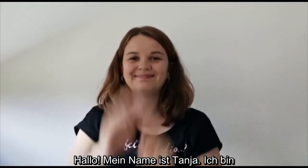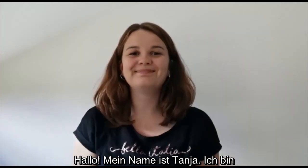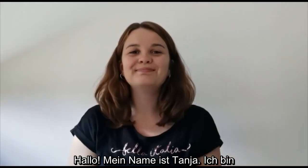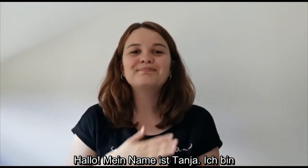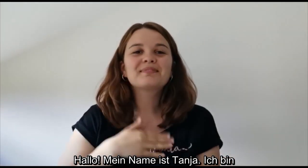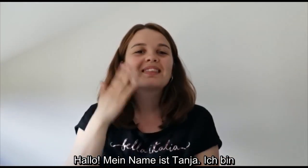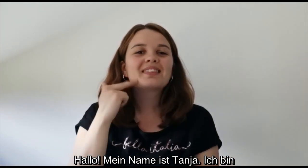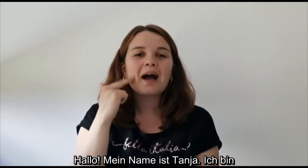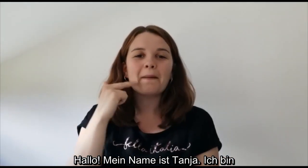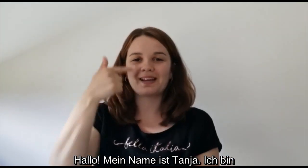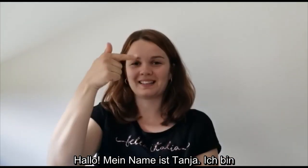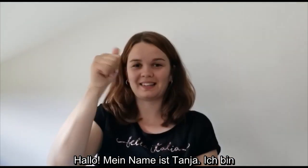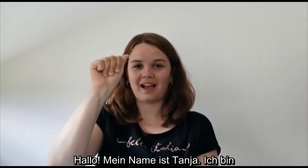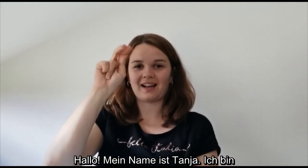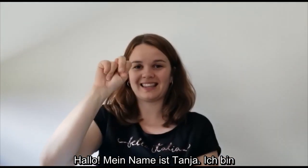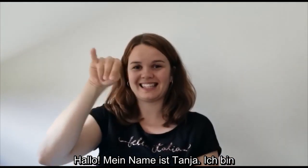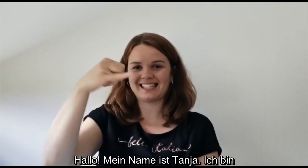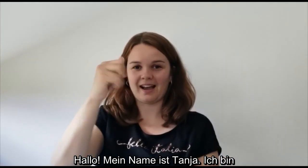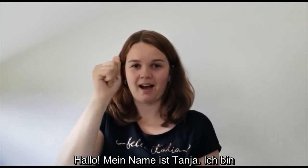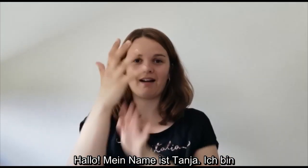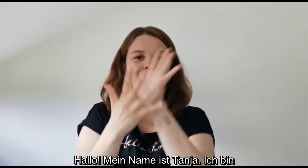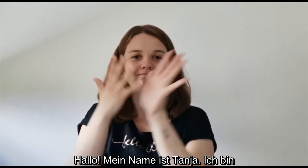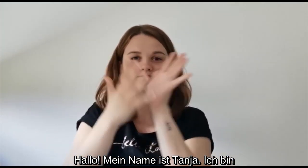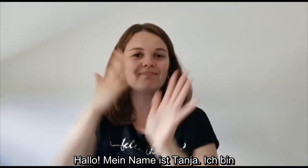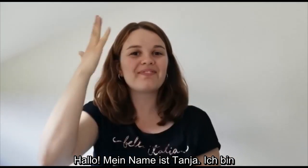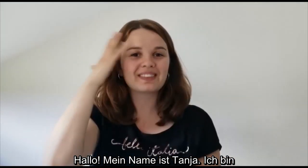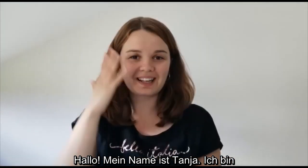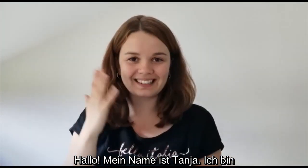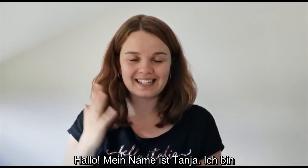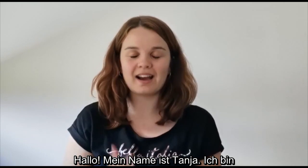Hallo Mein Name ist Tanja